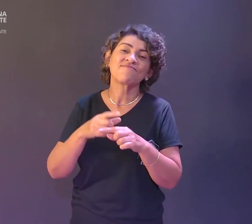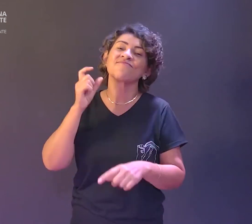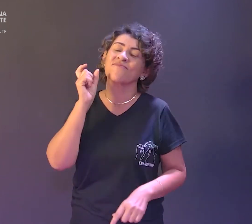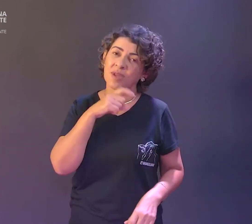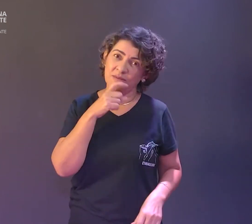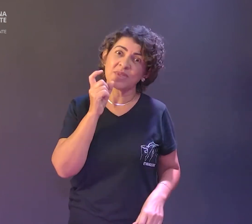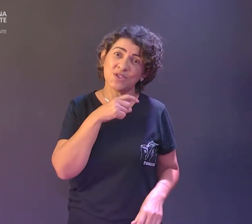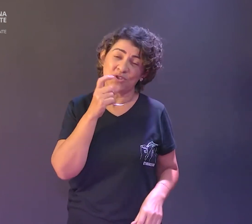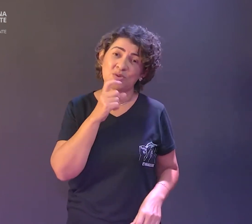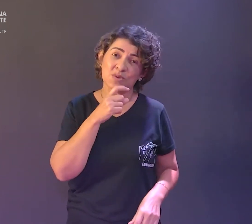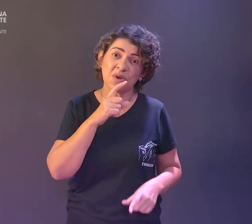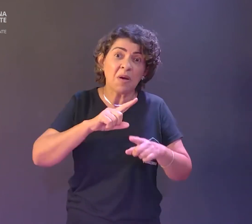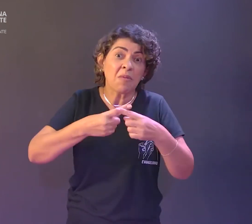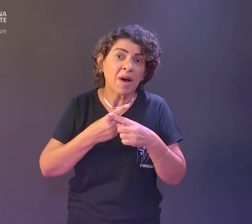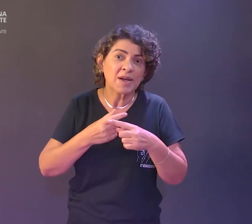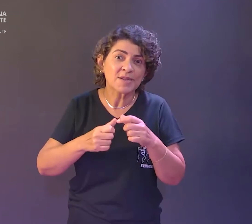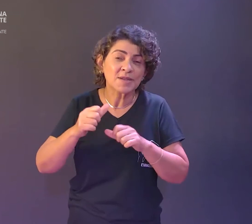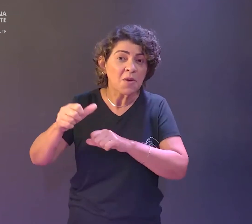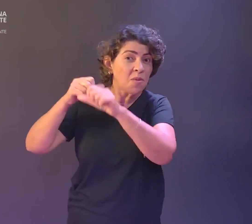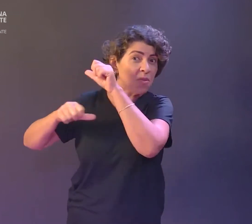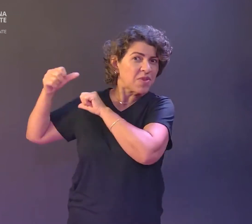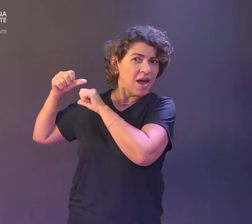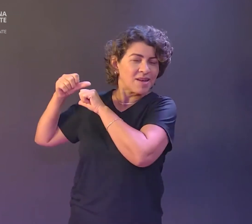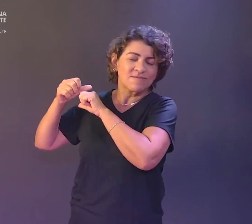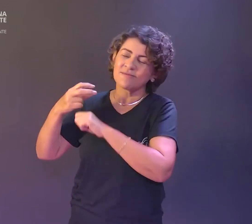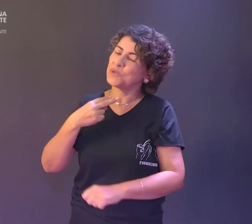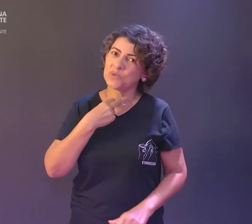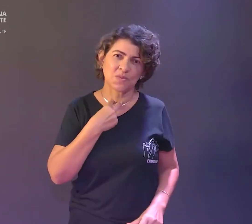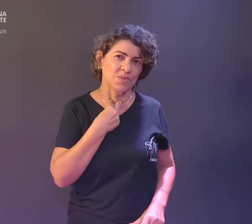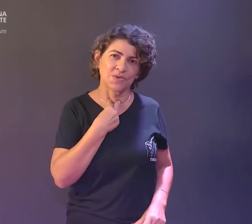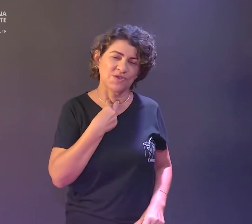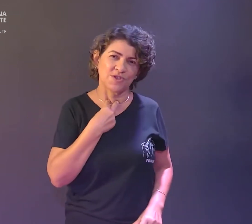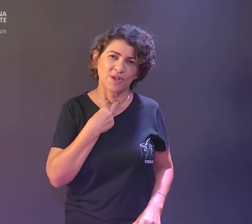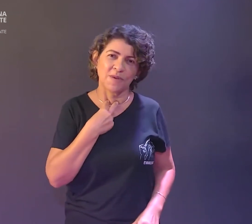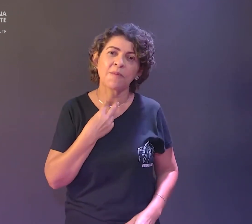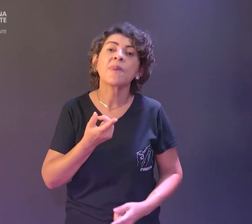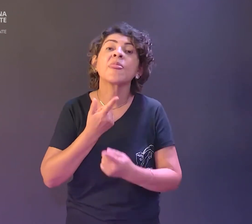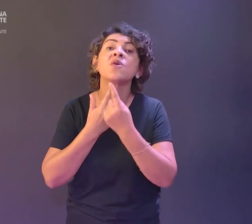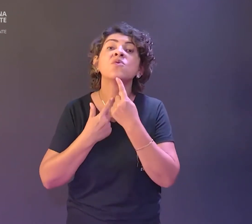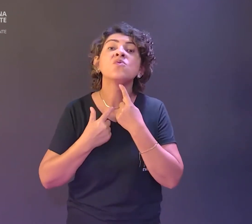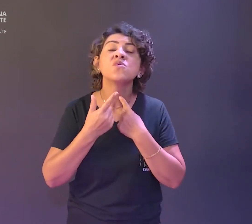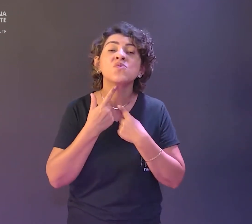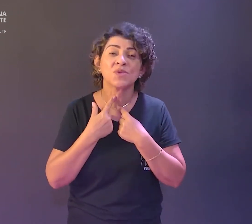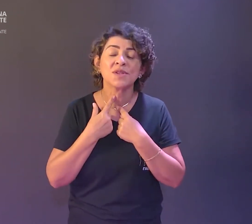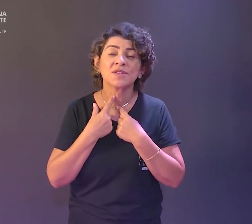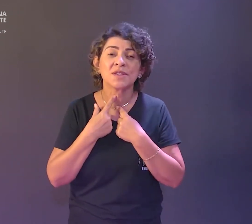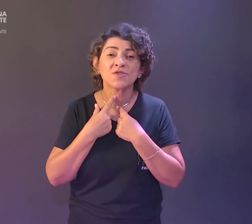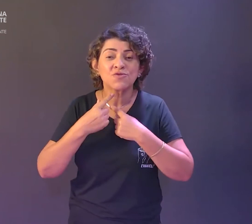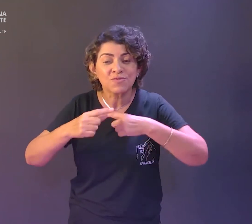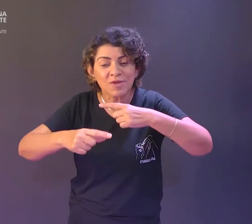mudadas. O desejo por riqueza levou à morte de um inocente, da mesma forma que